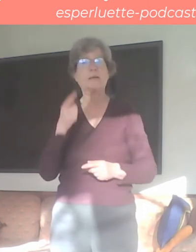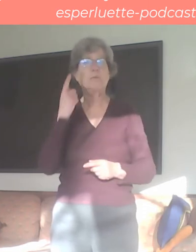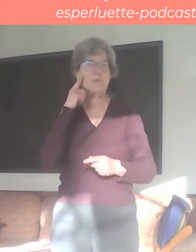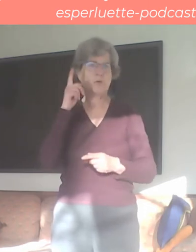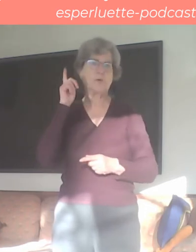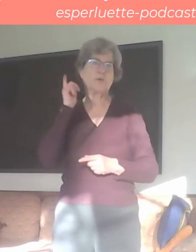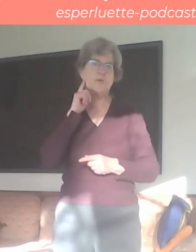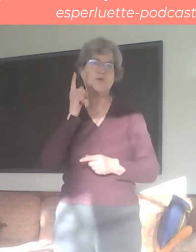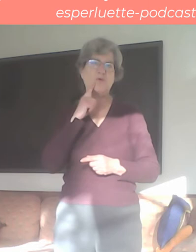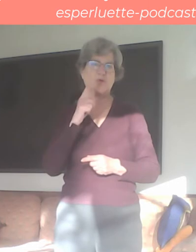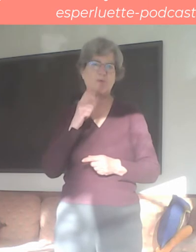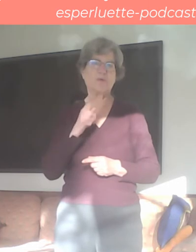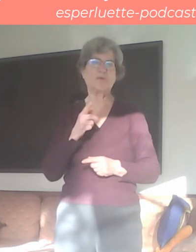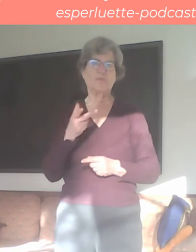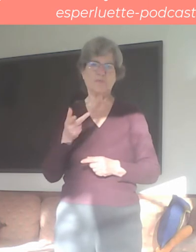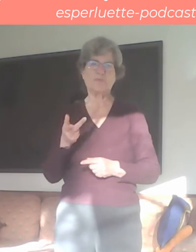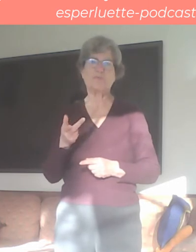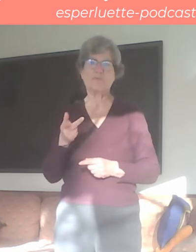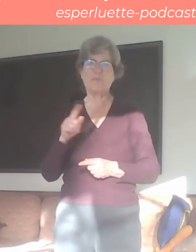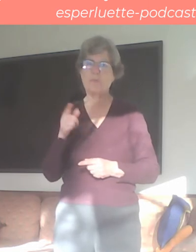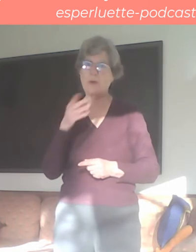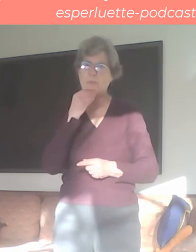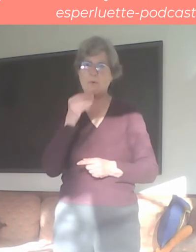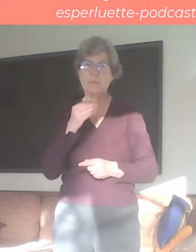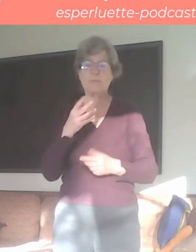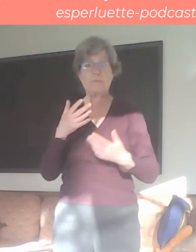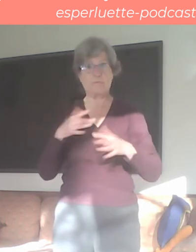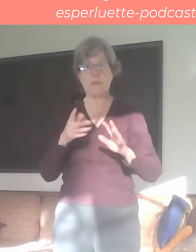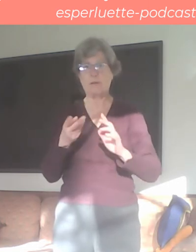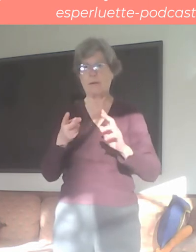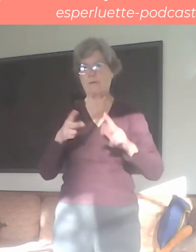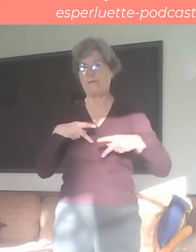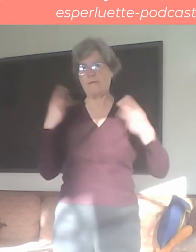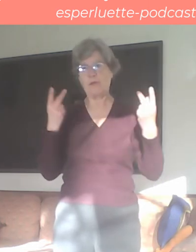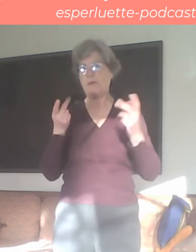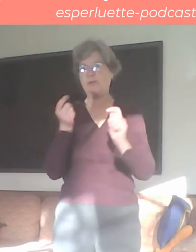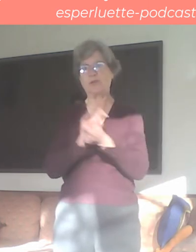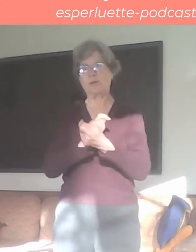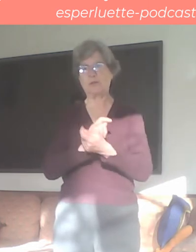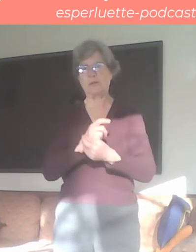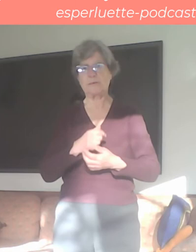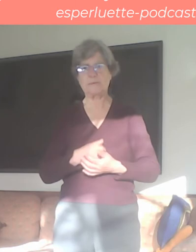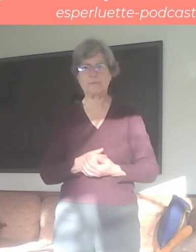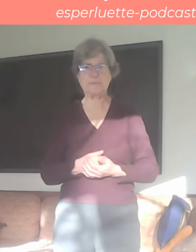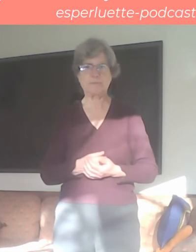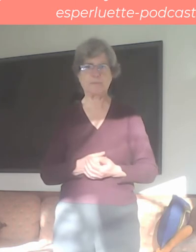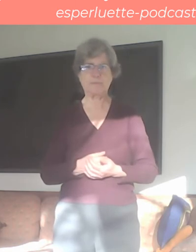par iPhone. Et j'étais complètement subjuguée, quoi. Donc ça, c'est vraiment, ça leur a changé la vie. Ça leur a